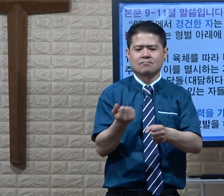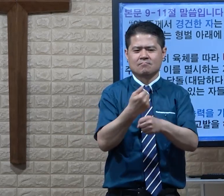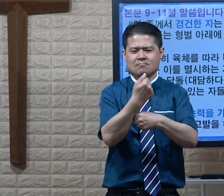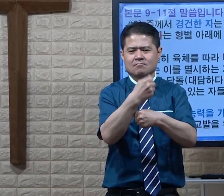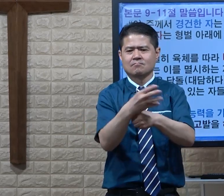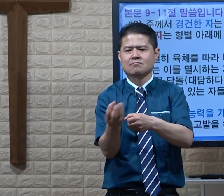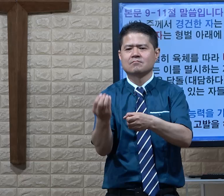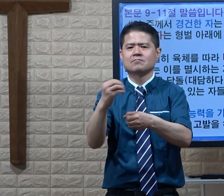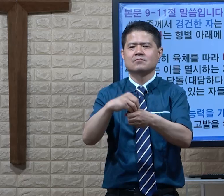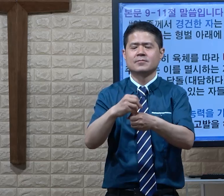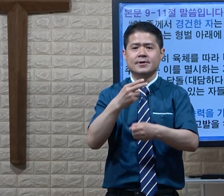온몸에 문신을 그리며